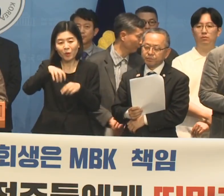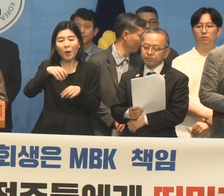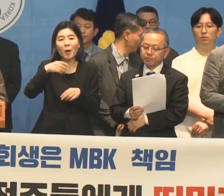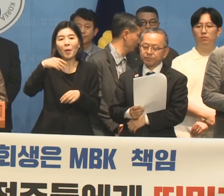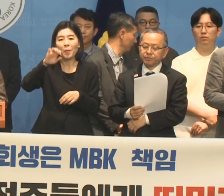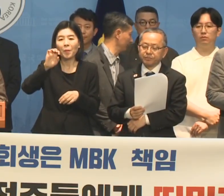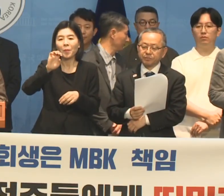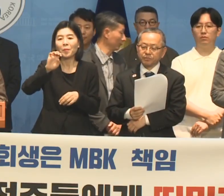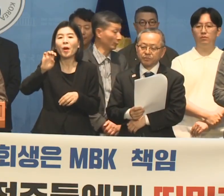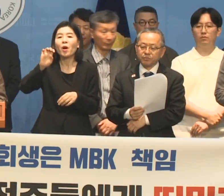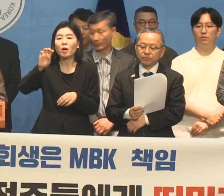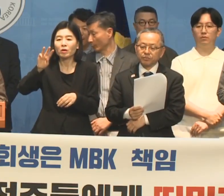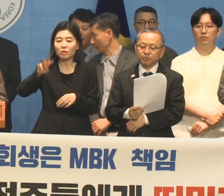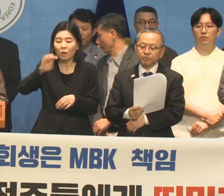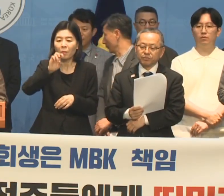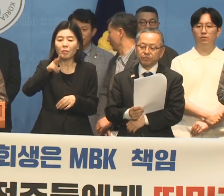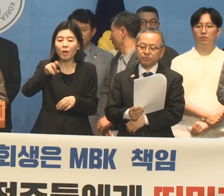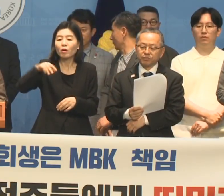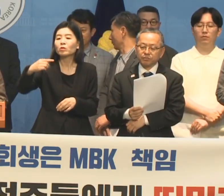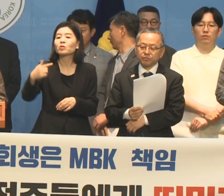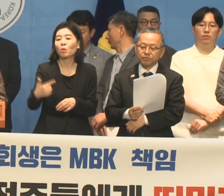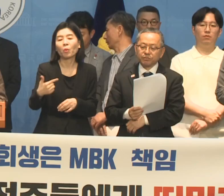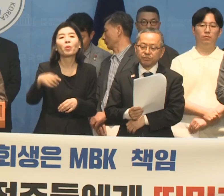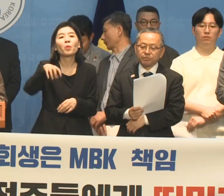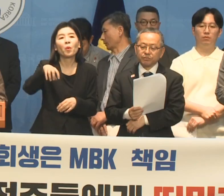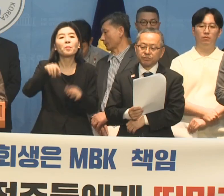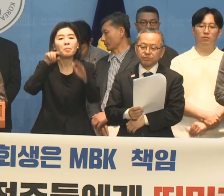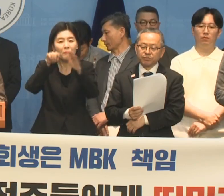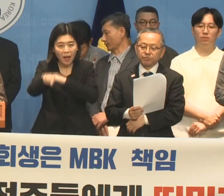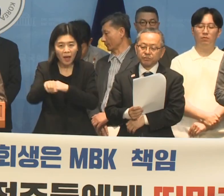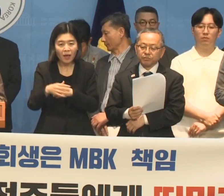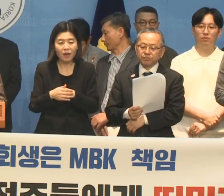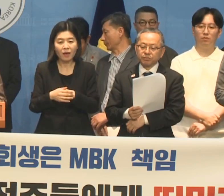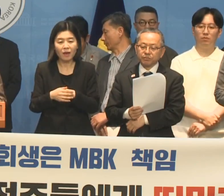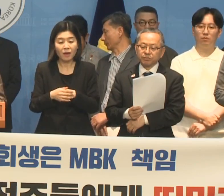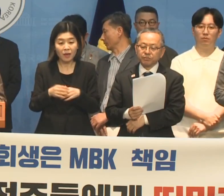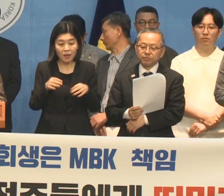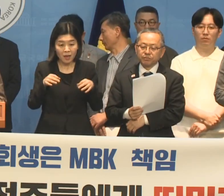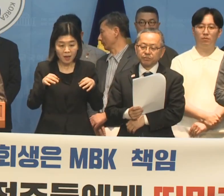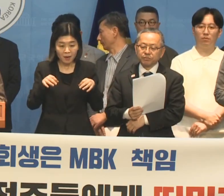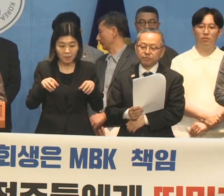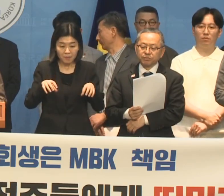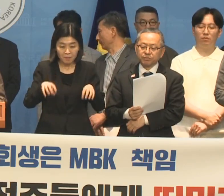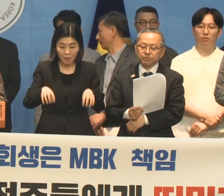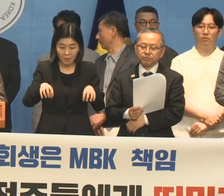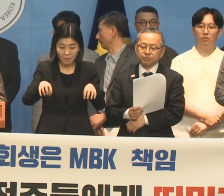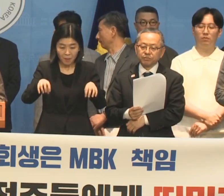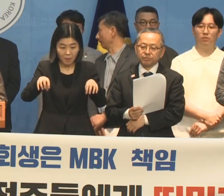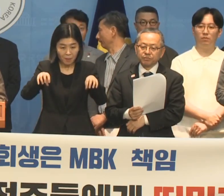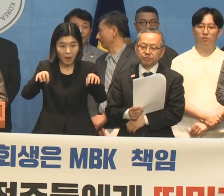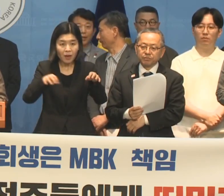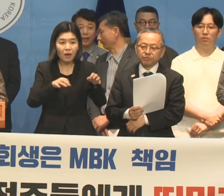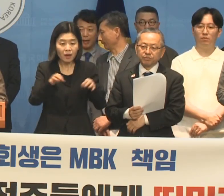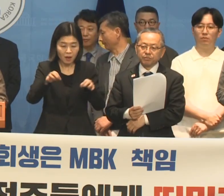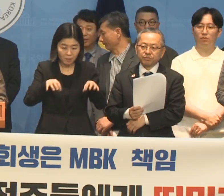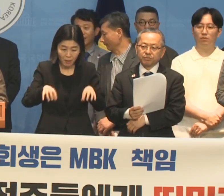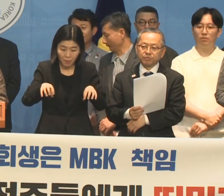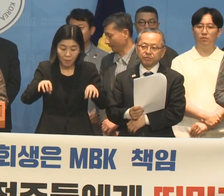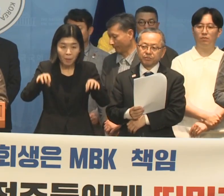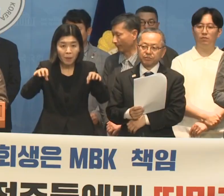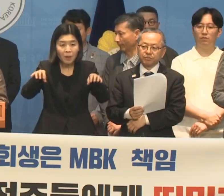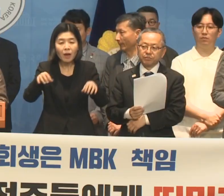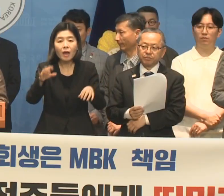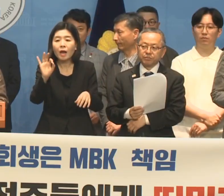때에 많은 곳들에서 가격 표시가 붙어 있지 않은 물건들이